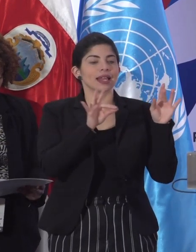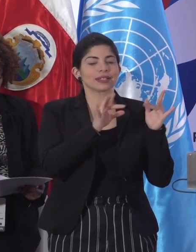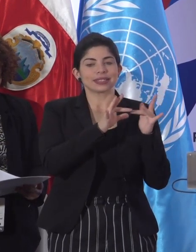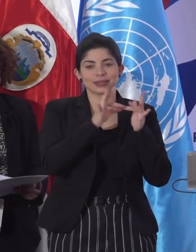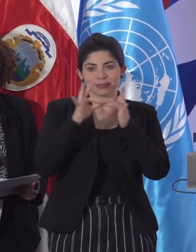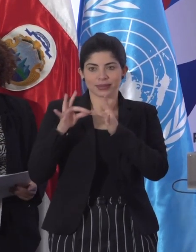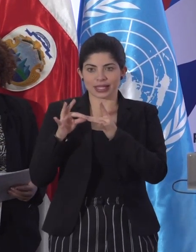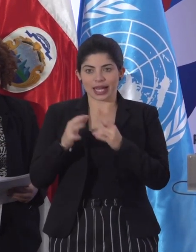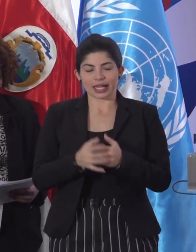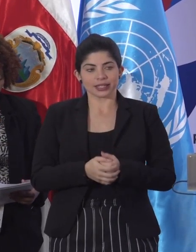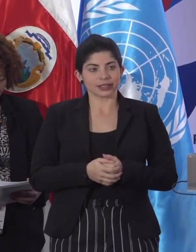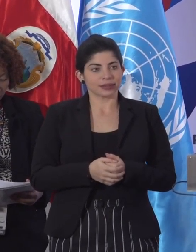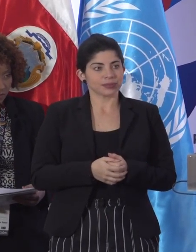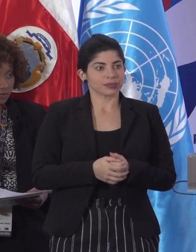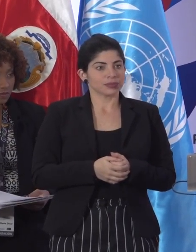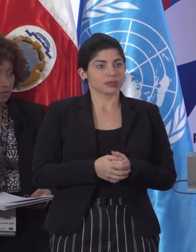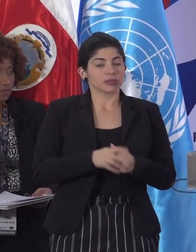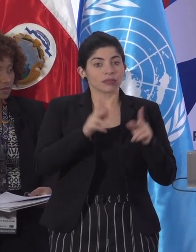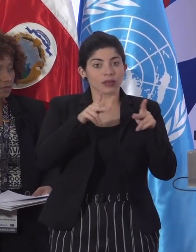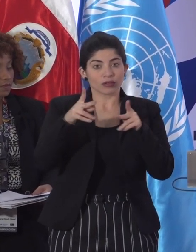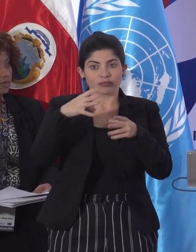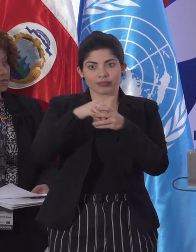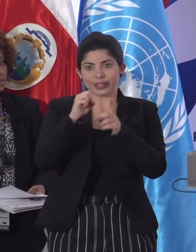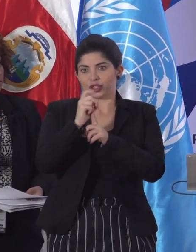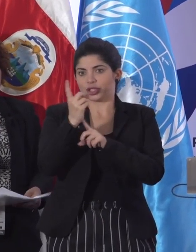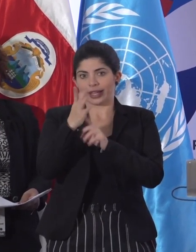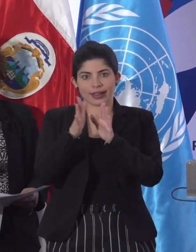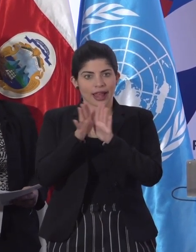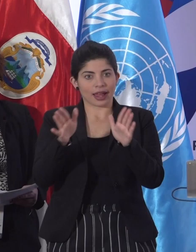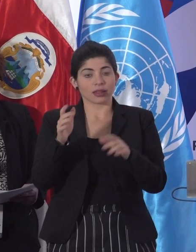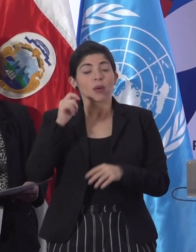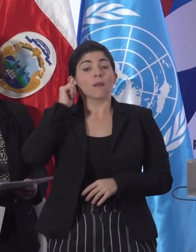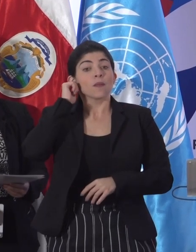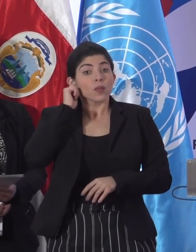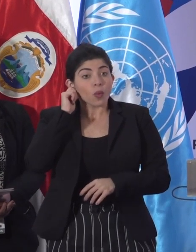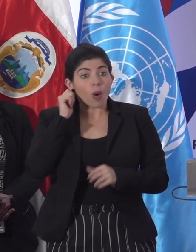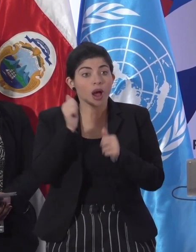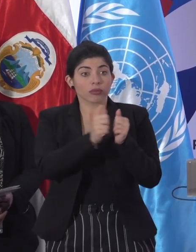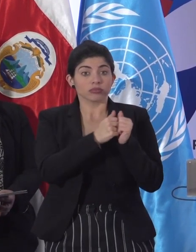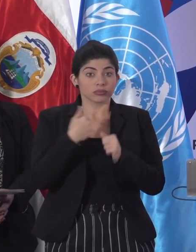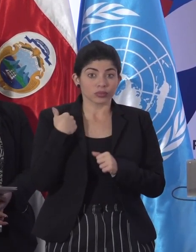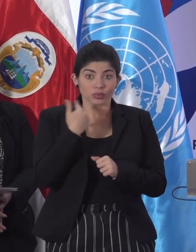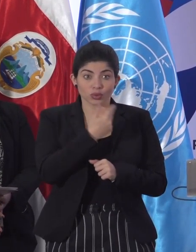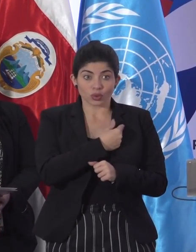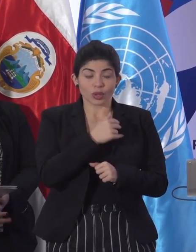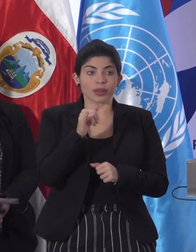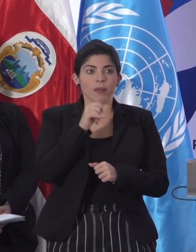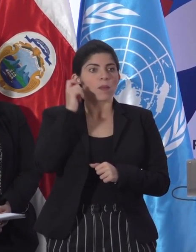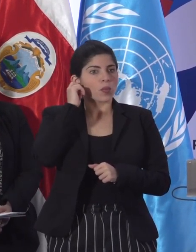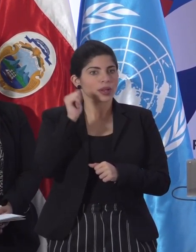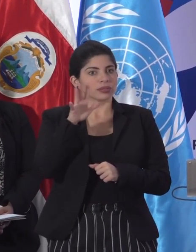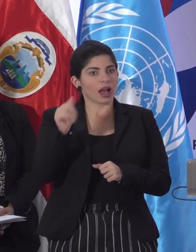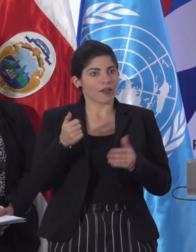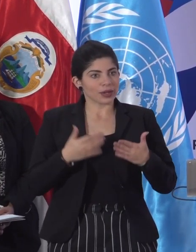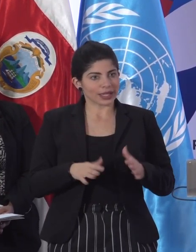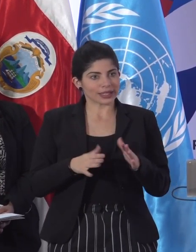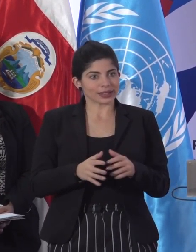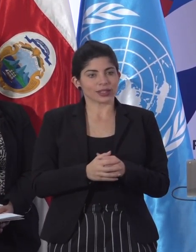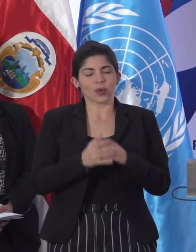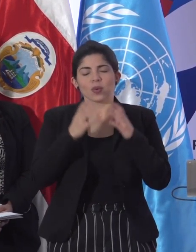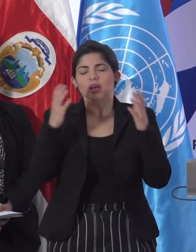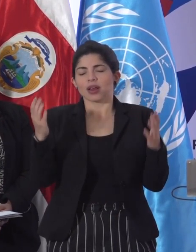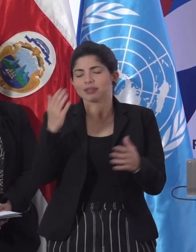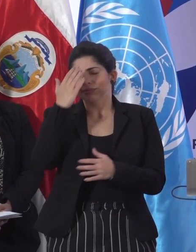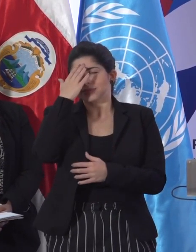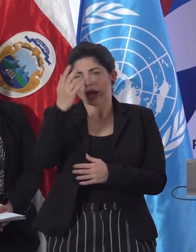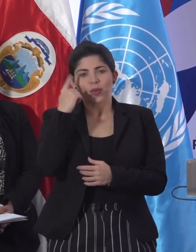especiales, integrantes de la sociedad civil, mujeres que nos acompañan y mujeres afrodescendientes, un gran